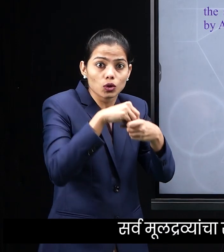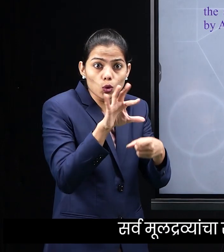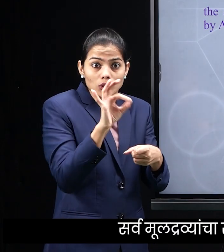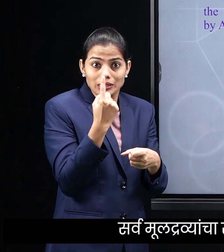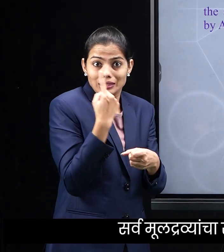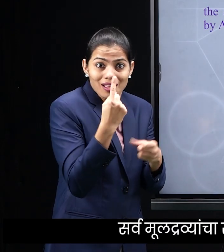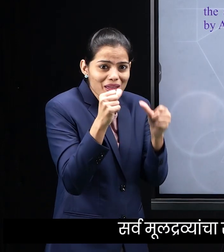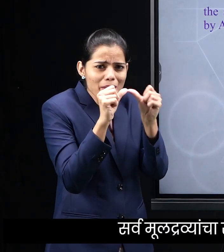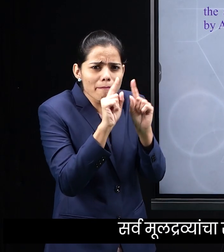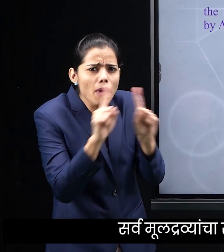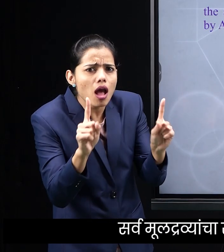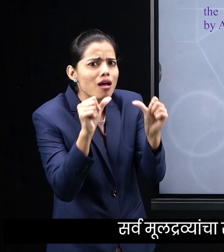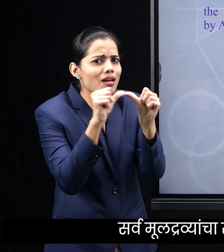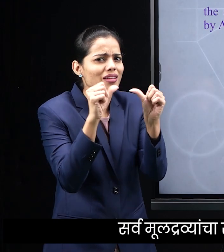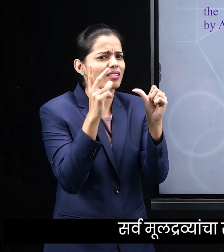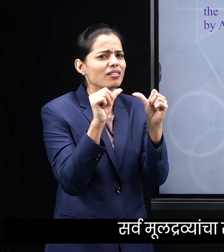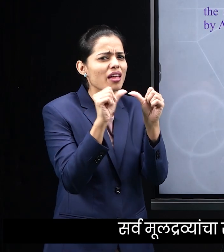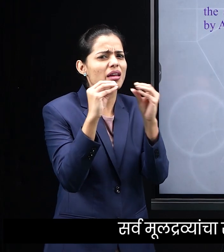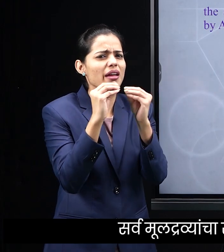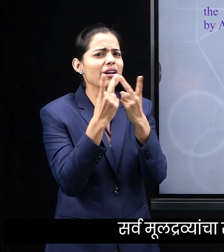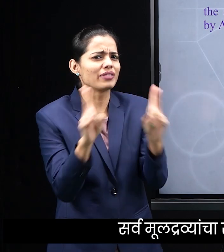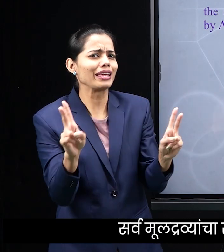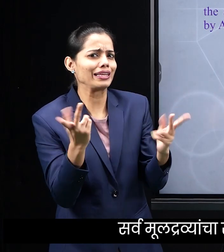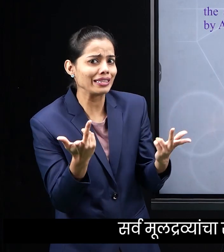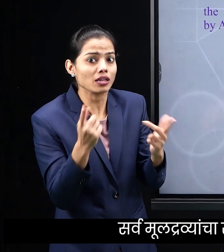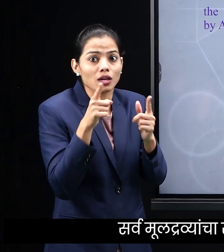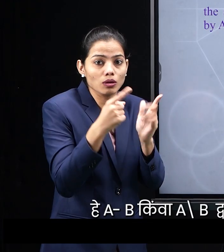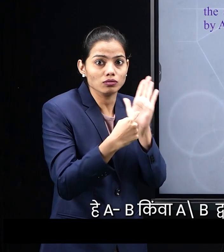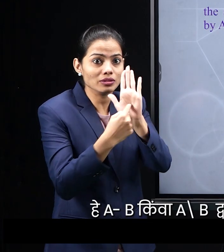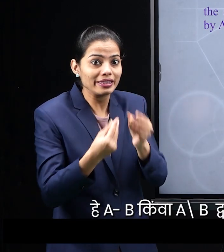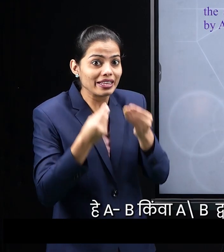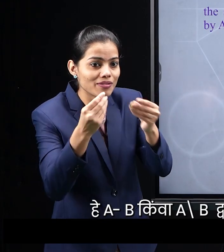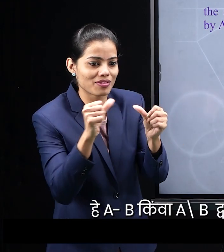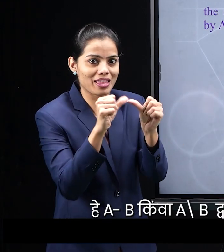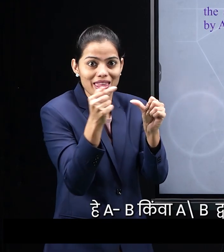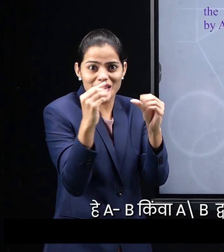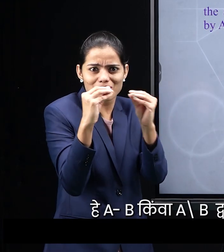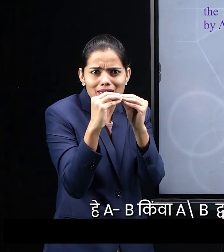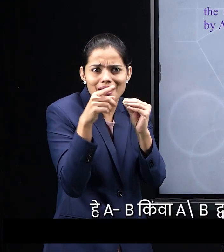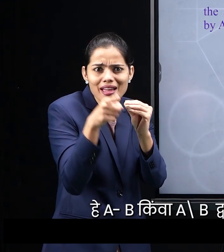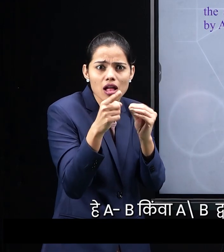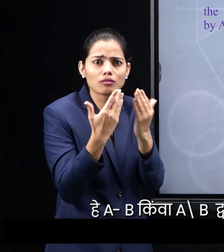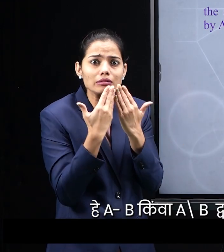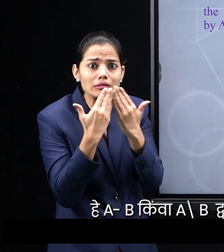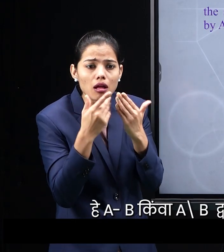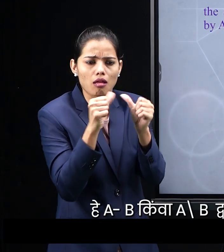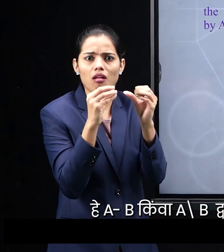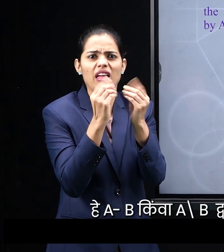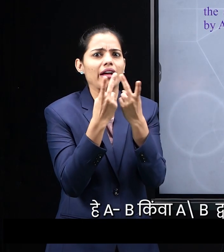आ जो a मध्ये आहे परंतु b मध्ये नाही है. a minus b किंवा a divided by b द्वारे